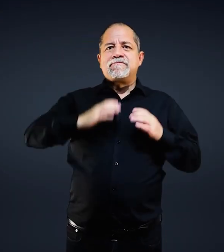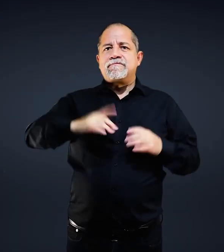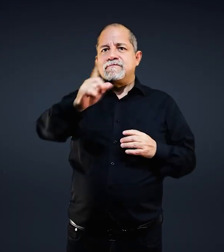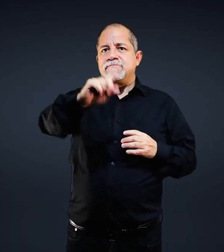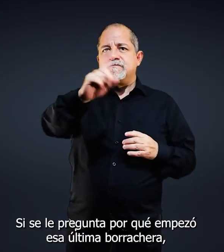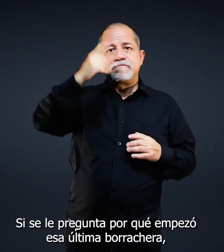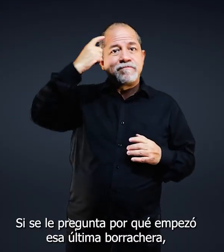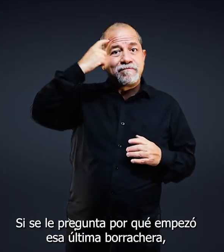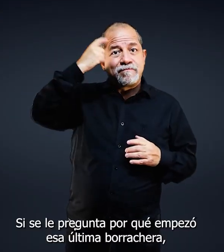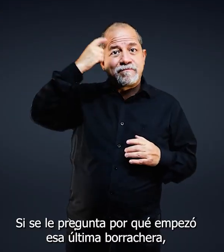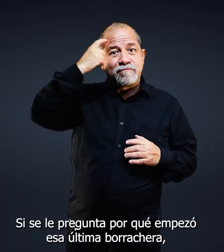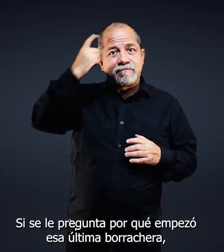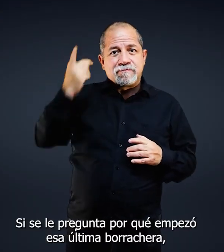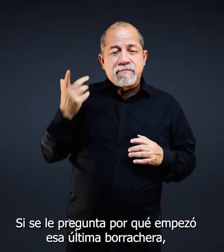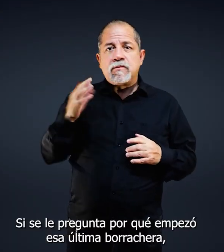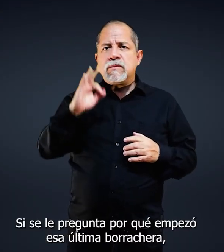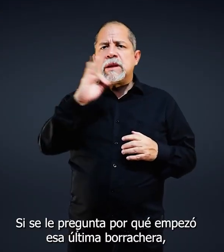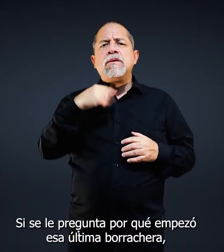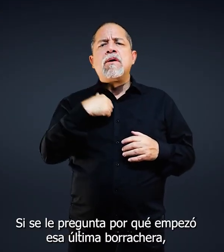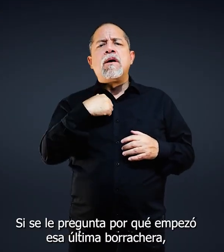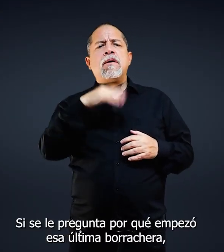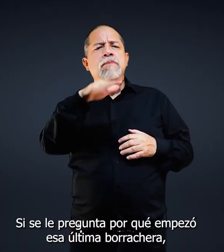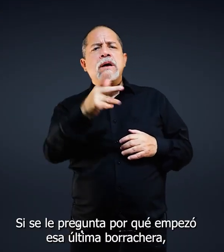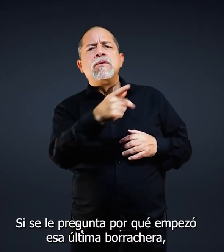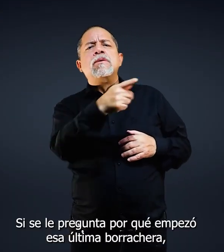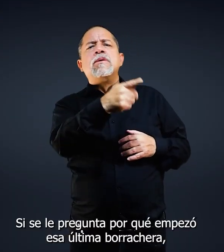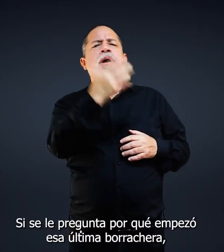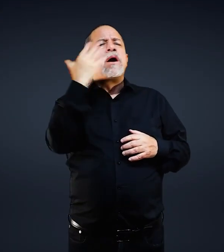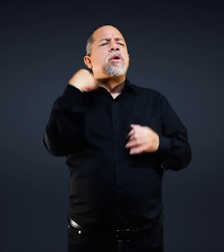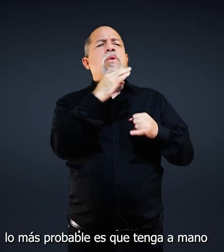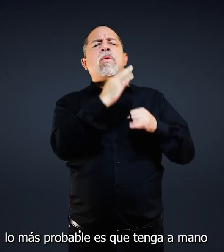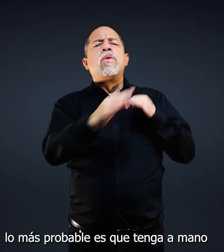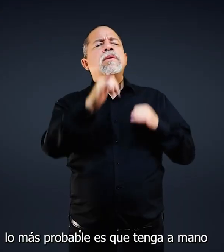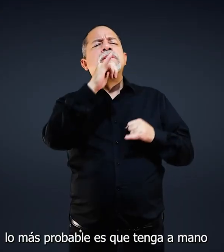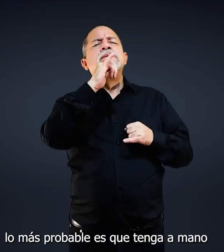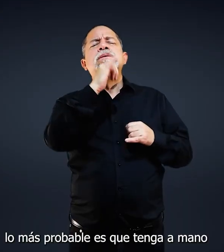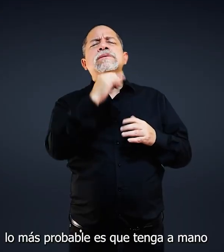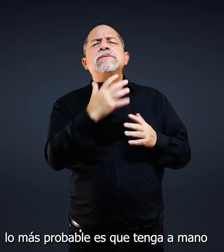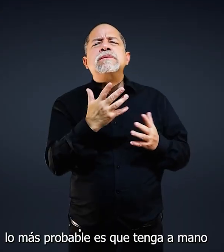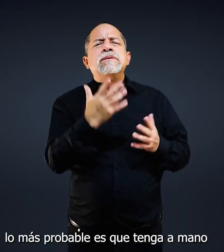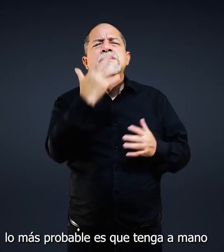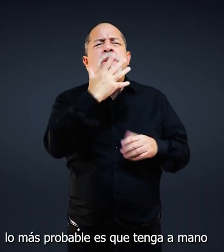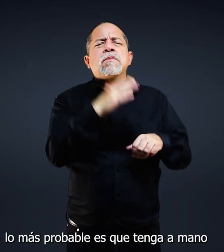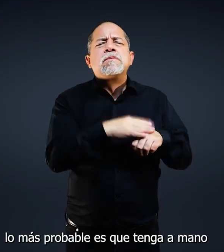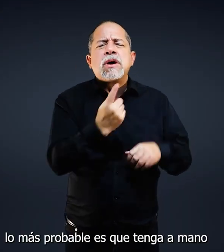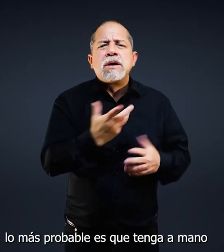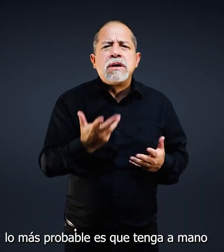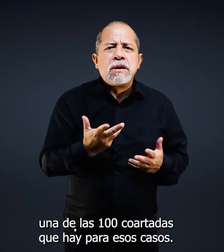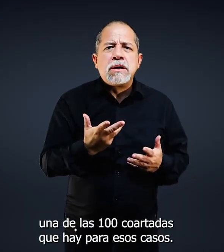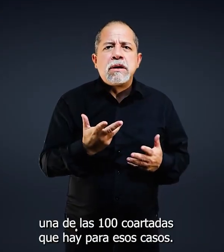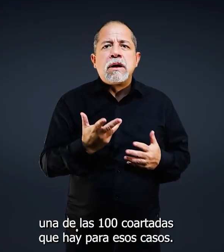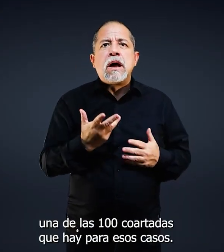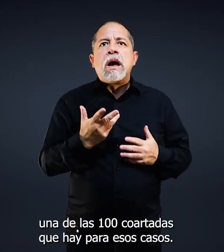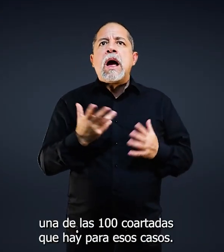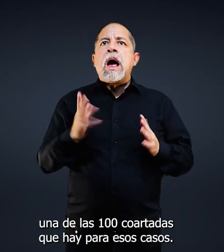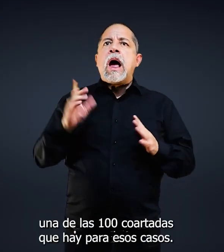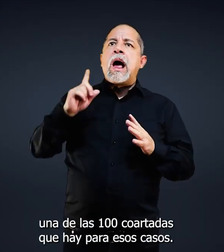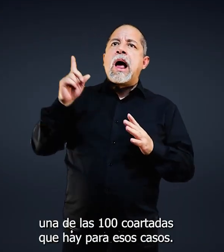Si se le pregunta por qué empezó esa última borrachera, lo más probable es que tenga a mano una de las 100 coartadas que hay